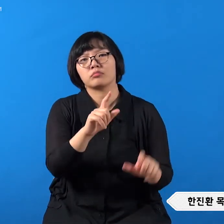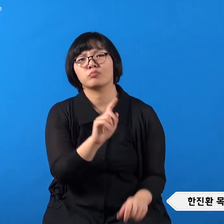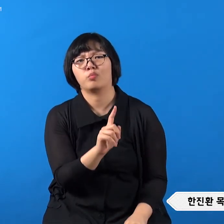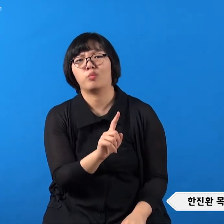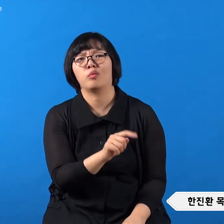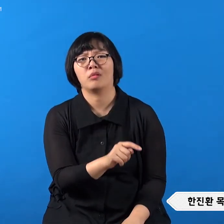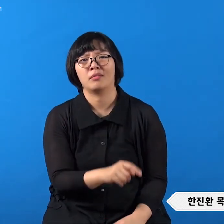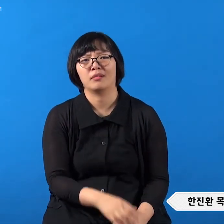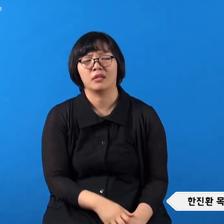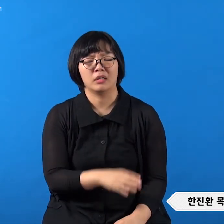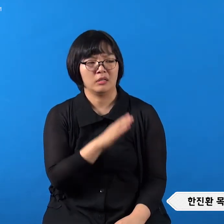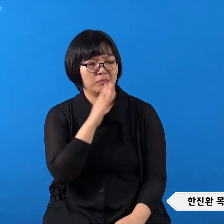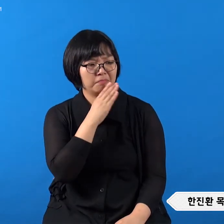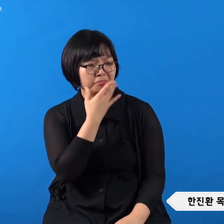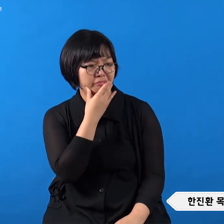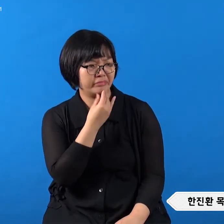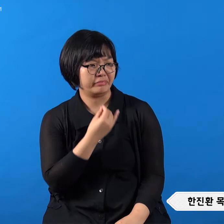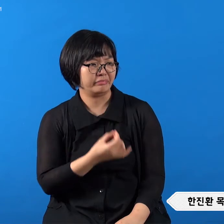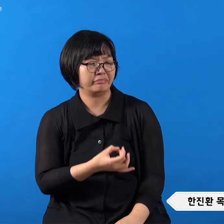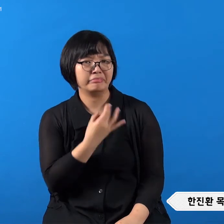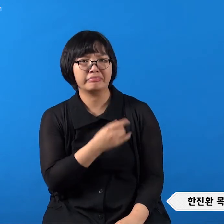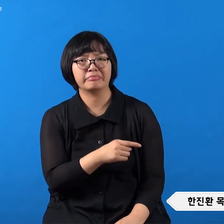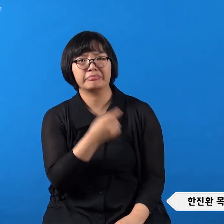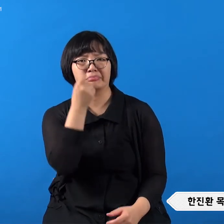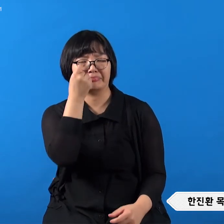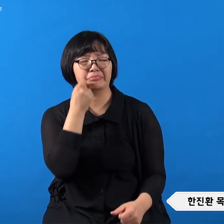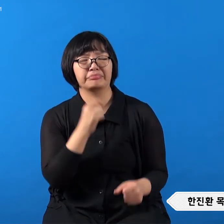그게 불쌍한 인생 사는 거죠.